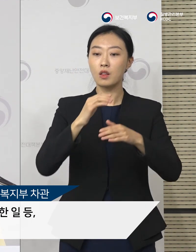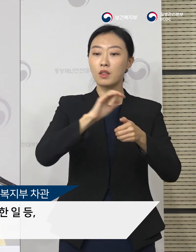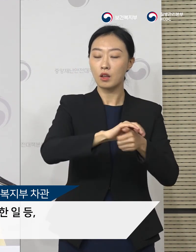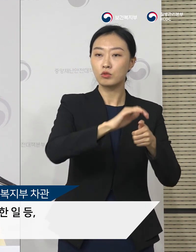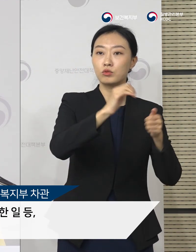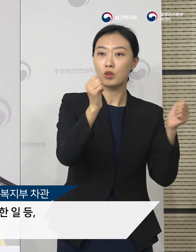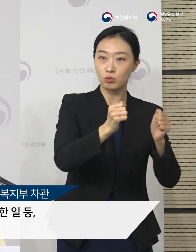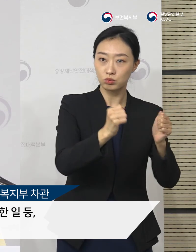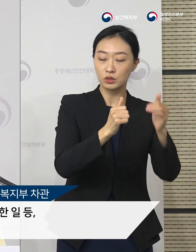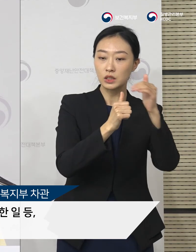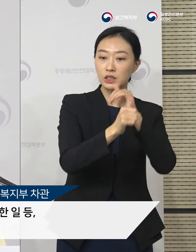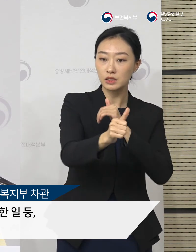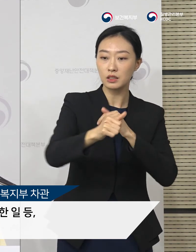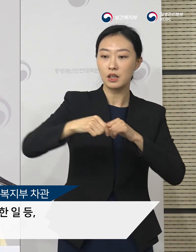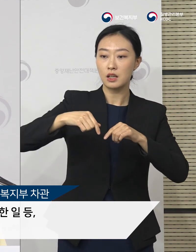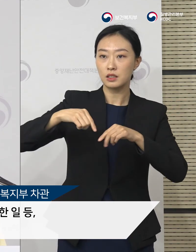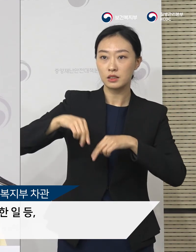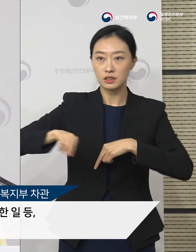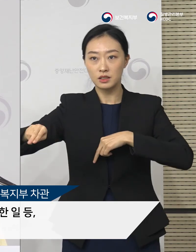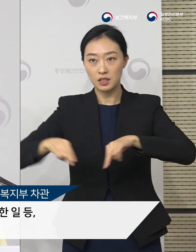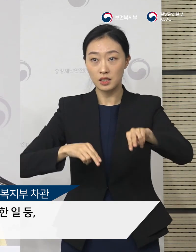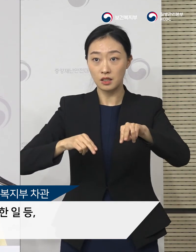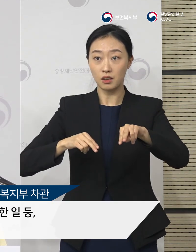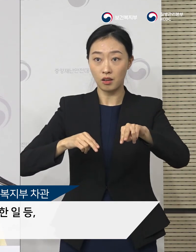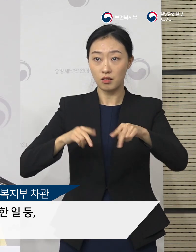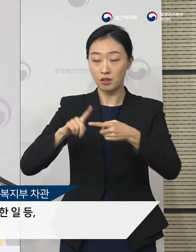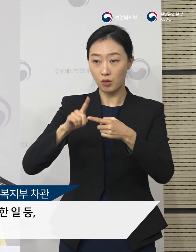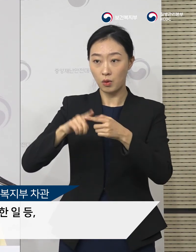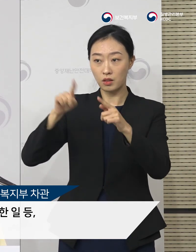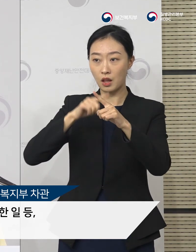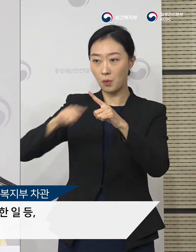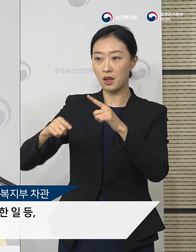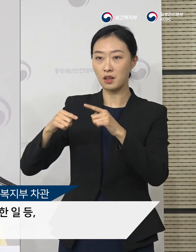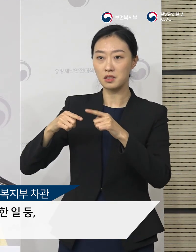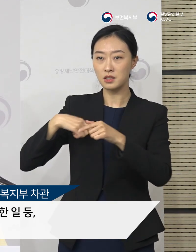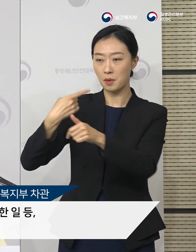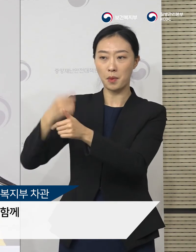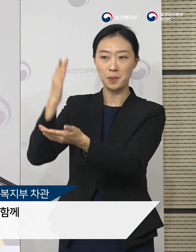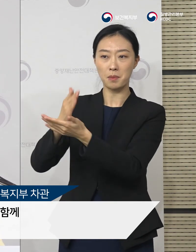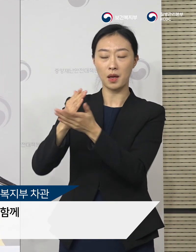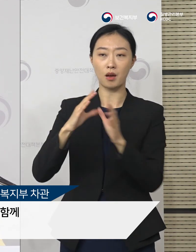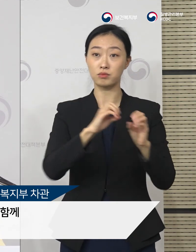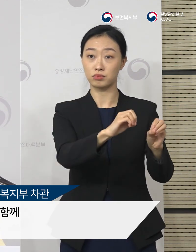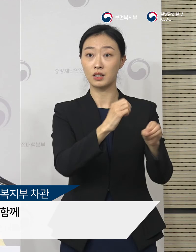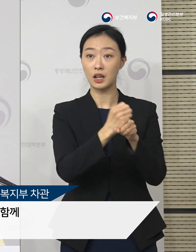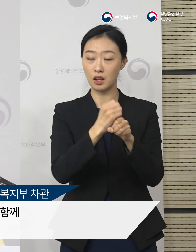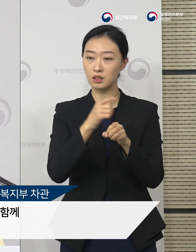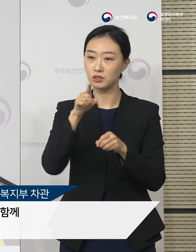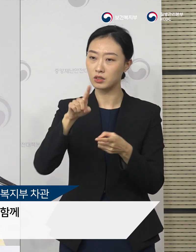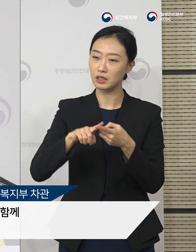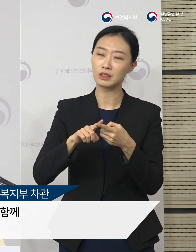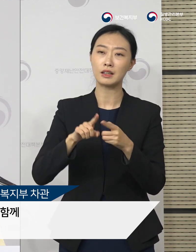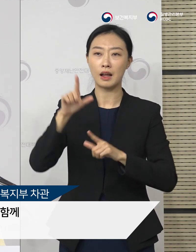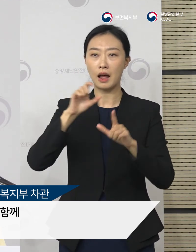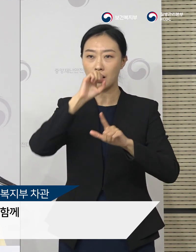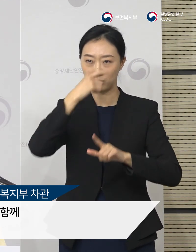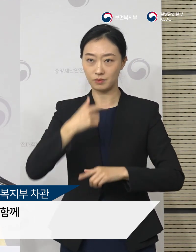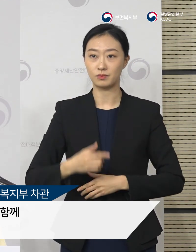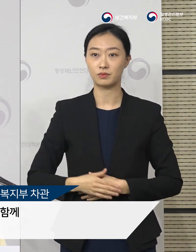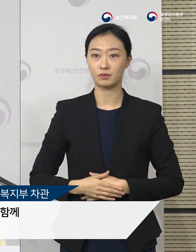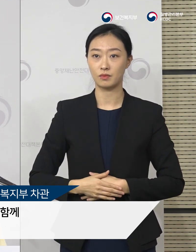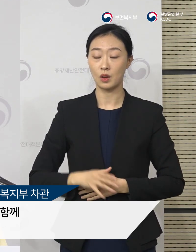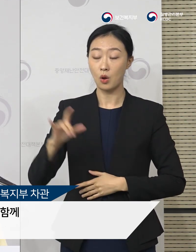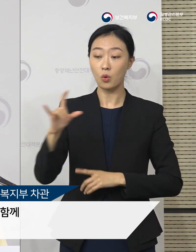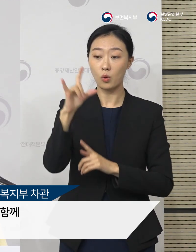참가를 거부한 일 등 지역적인 차별과 배제가 나타나고 있습니다. 코로나19의 극복을 위해서는 정부와